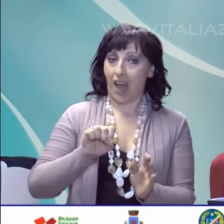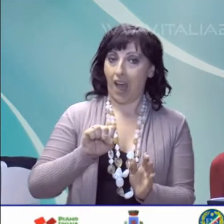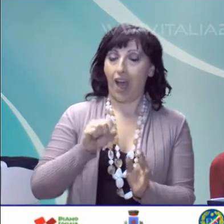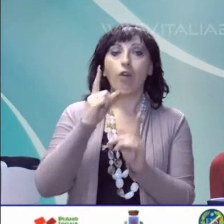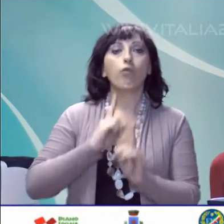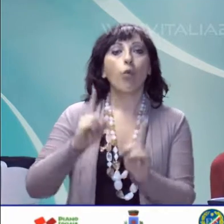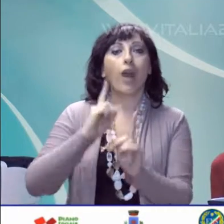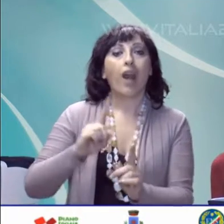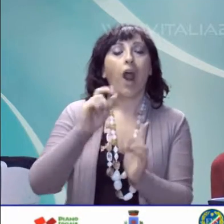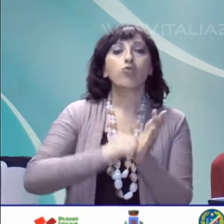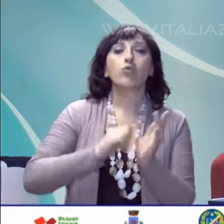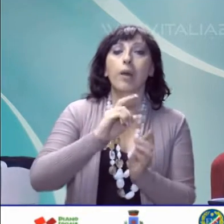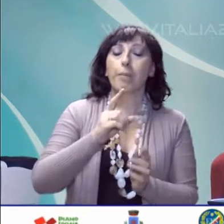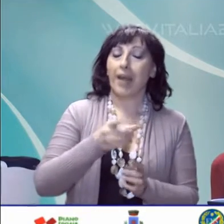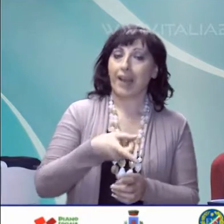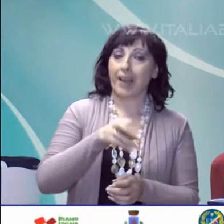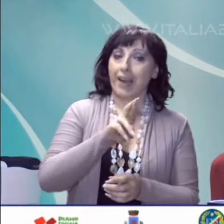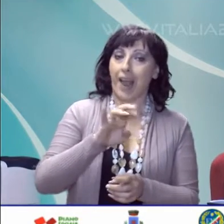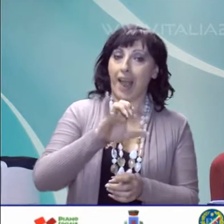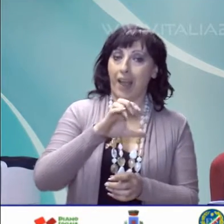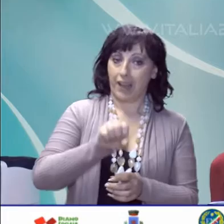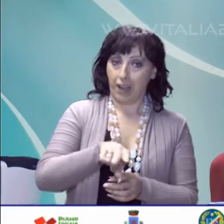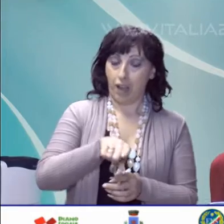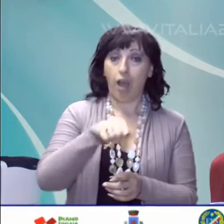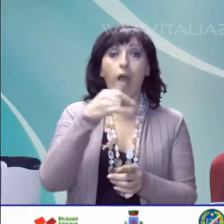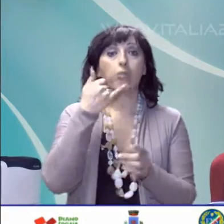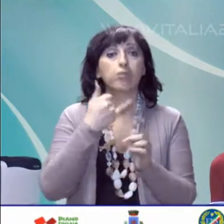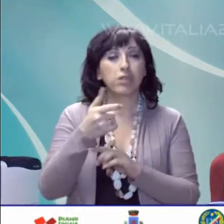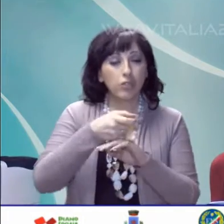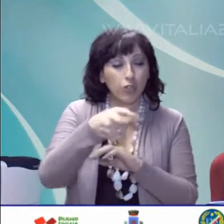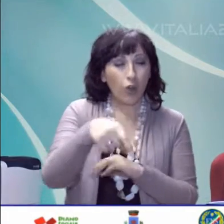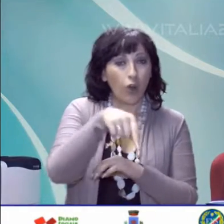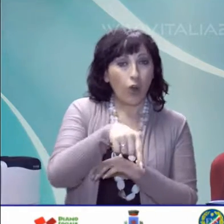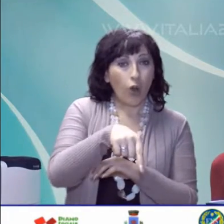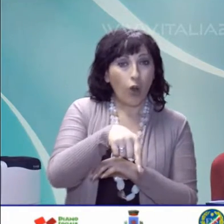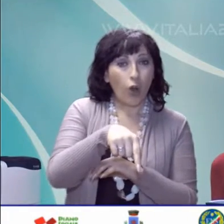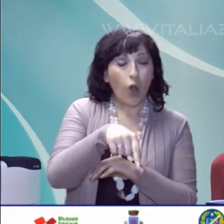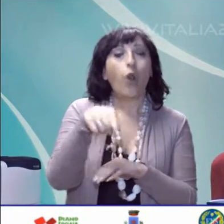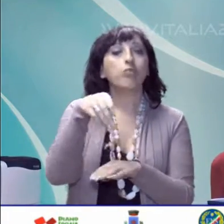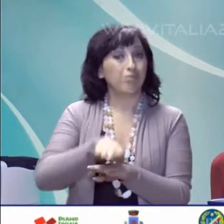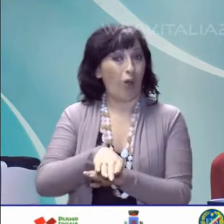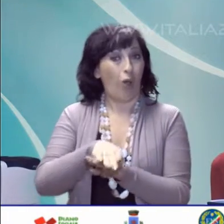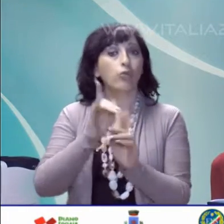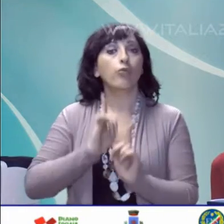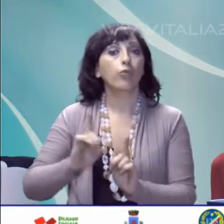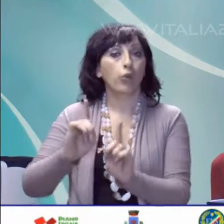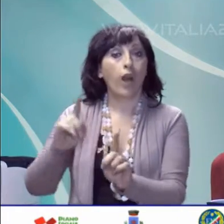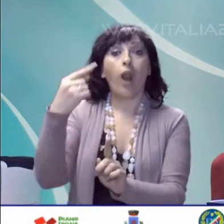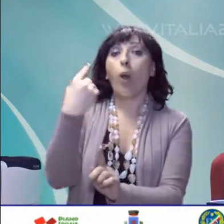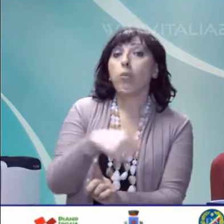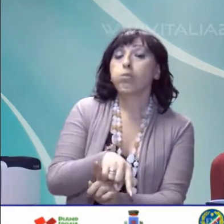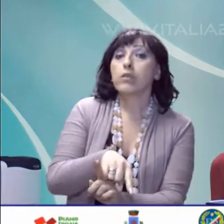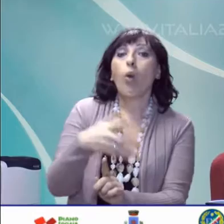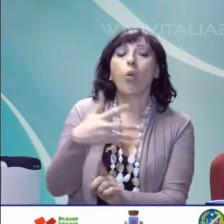il giovane 24enne originario del piccolo centro ai piedi del Monte Cervati, deceduto in